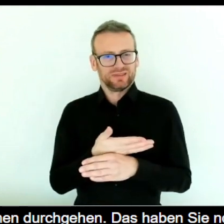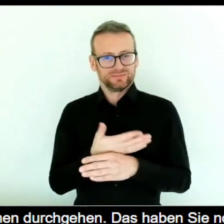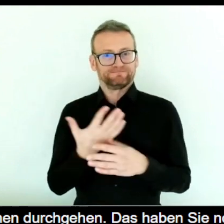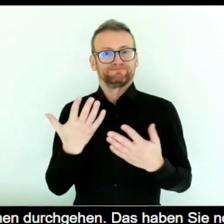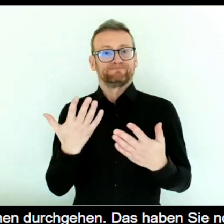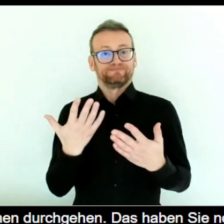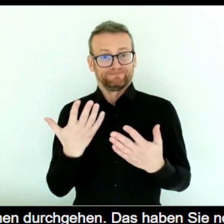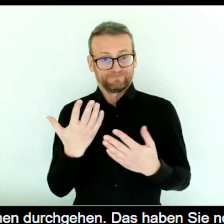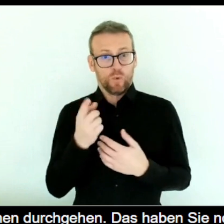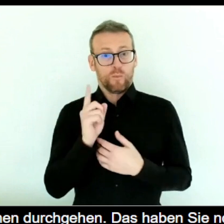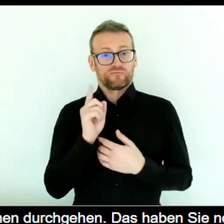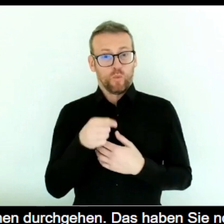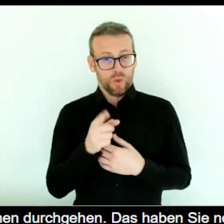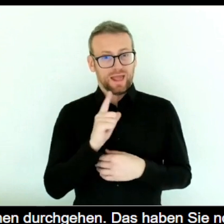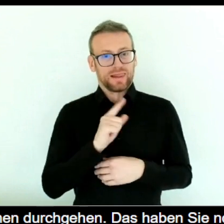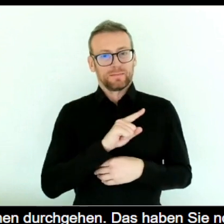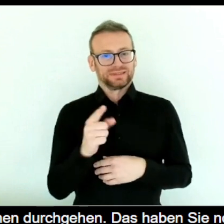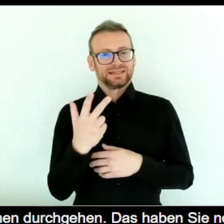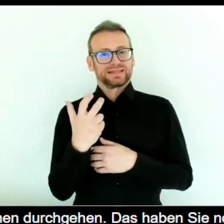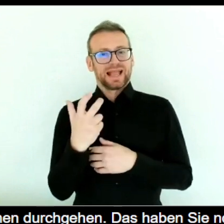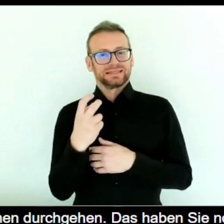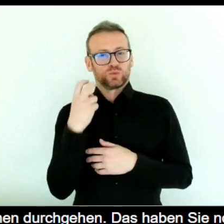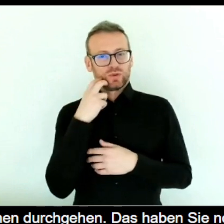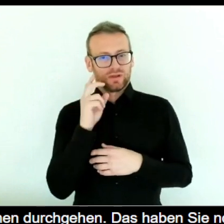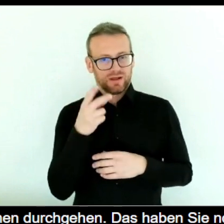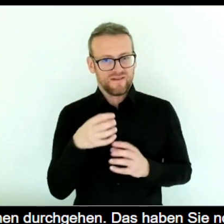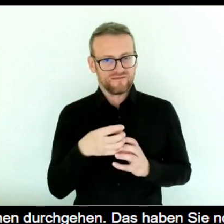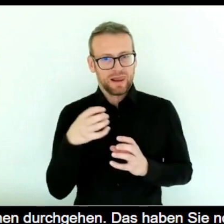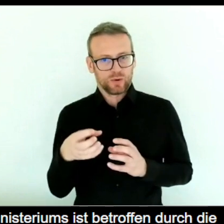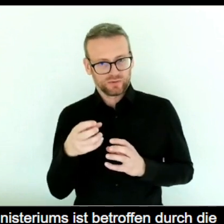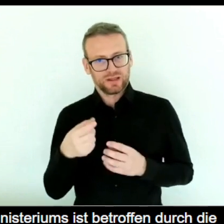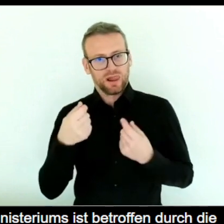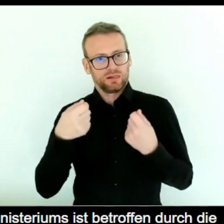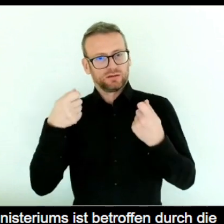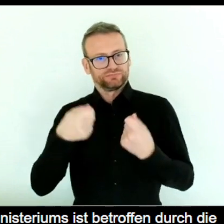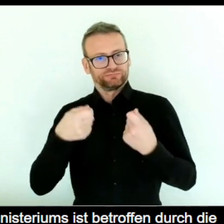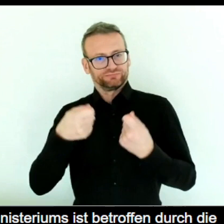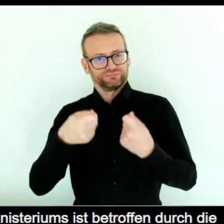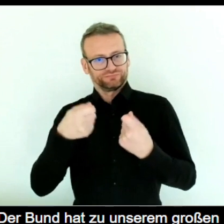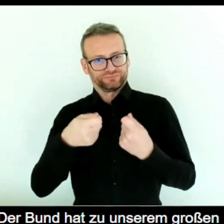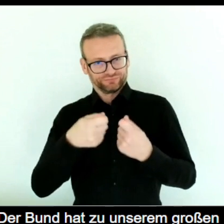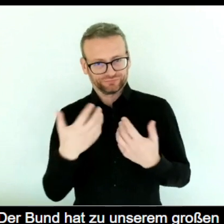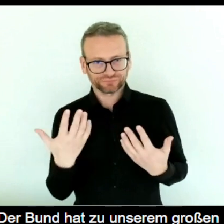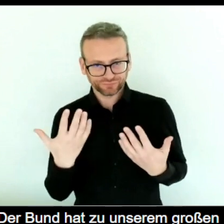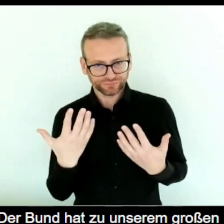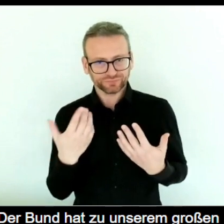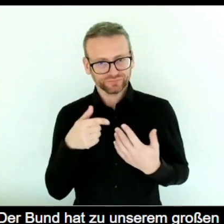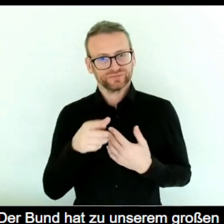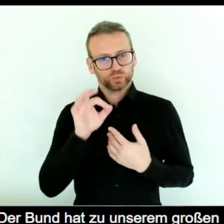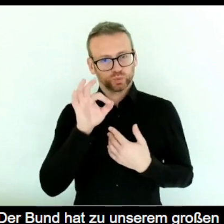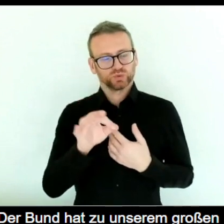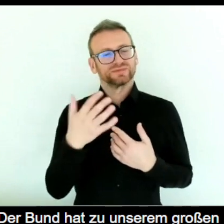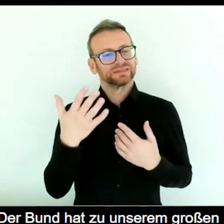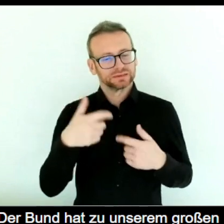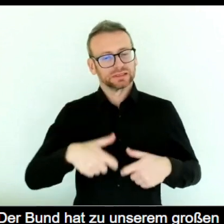Ist eine Art und Weise, die ja nicht nur von uns, sondern, wenn ich es richtig sehe, von allen 16 Sozialministern und Ministerinnen der Länder kritisiert wurden.